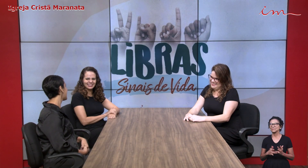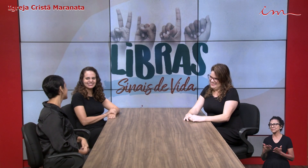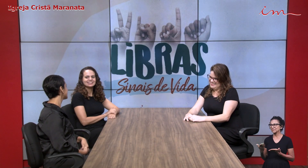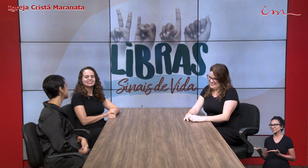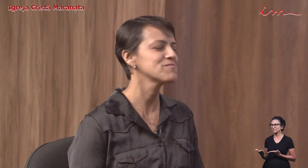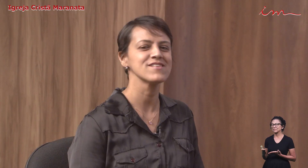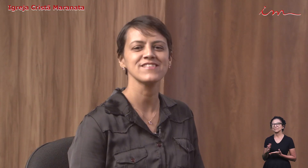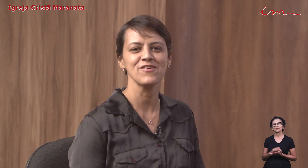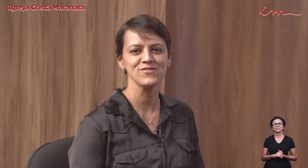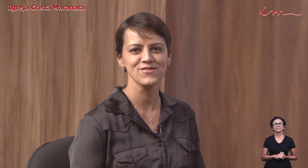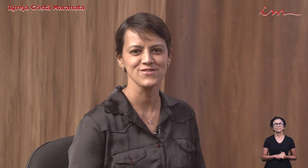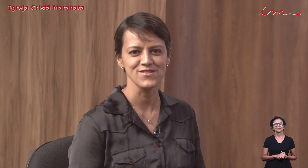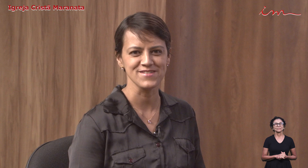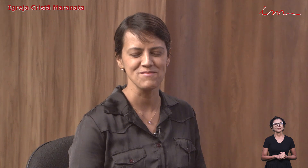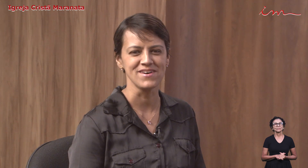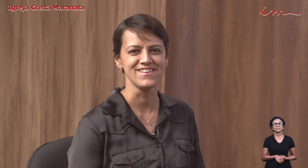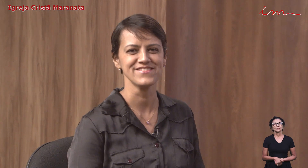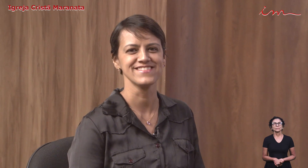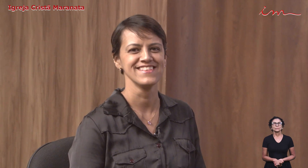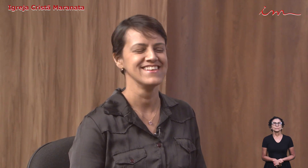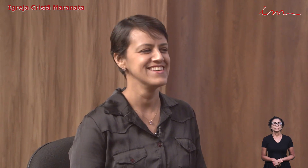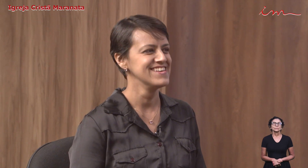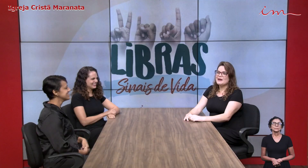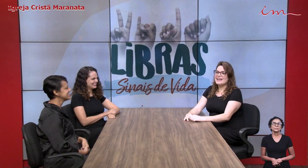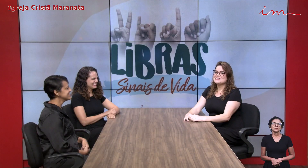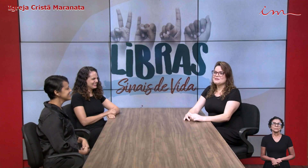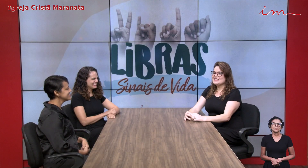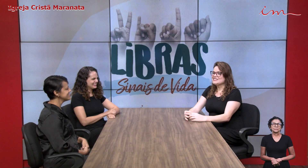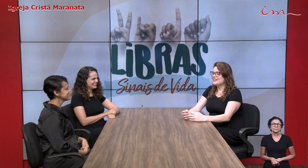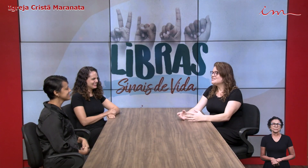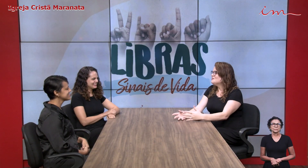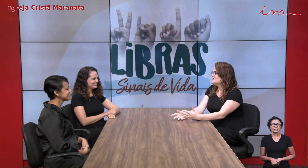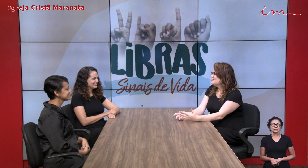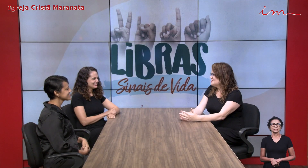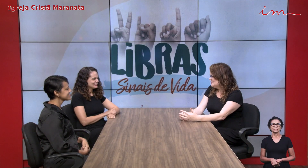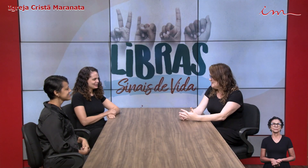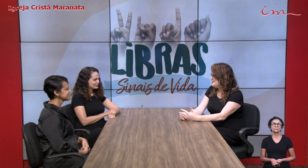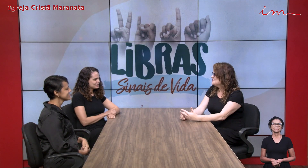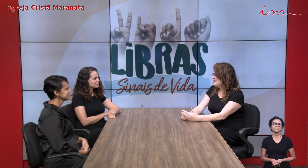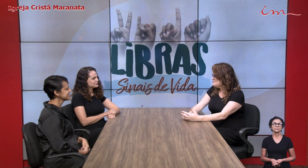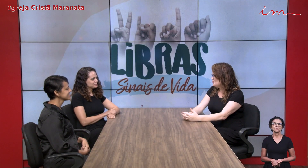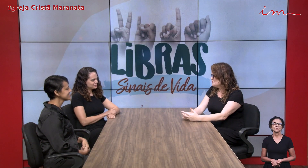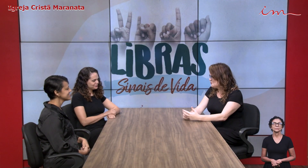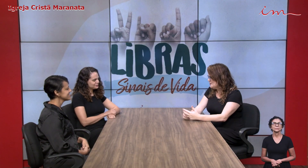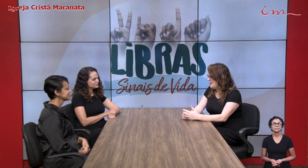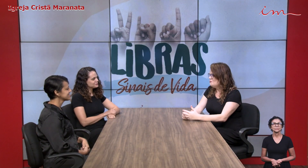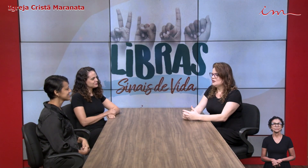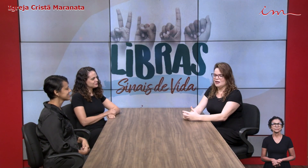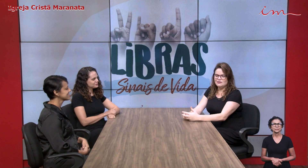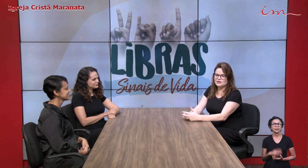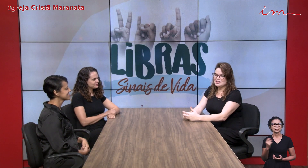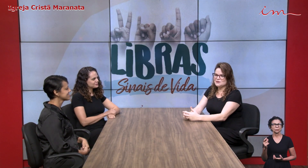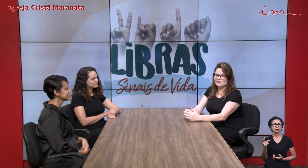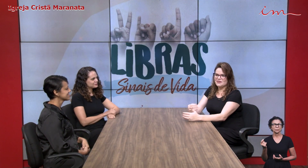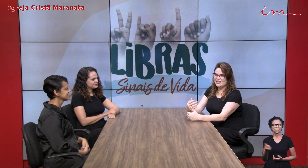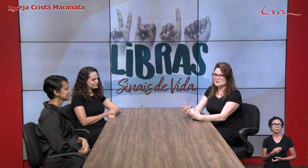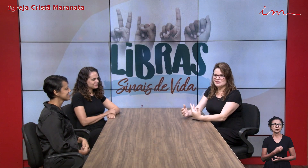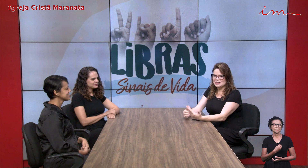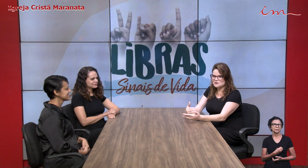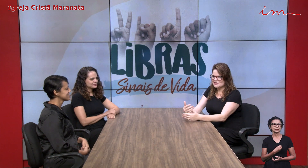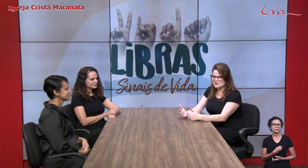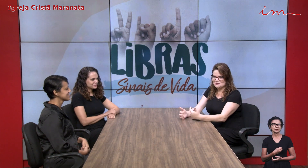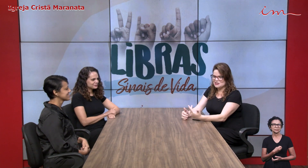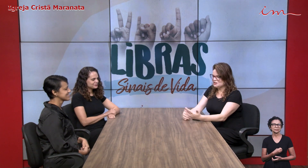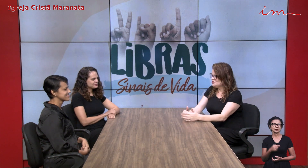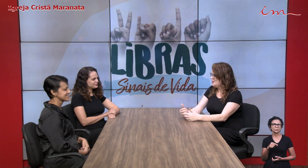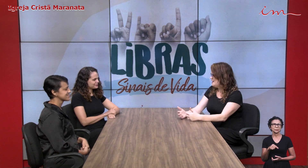do Senhor, Nath. Pai do Senhor a todos os nossos irmãos. Amém. As meninas já estão aqui com a gente, já tem um tempo já no programa, né? E vocês vão ver as